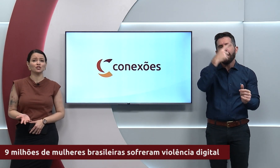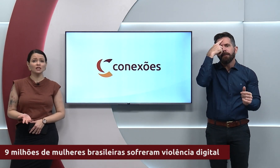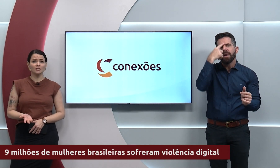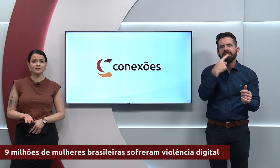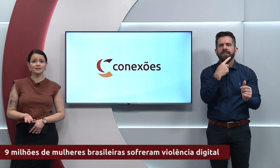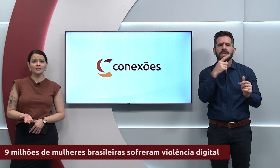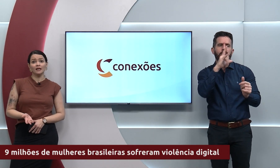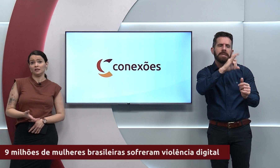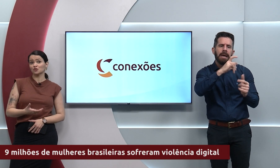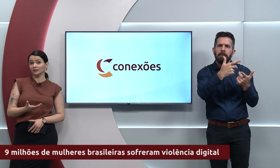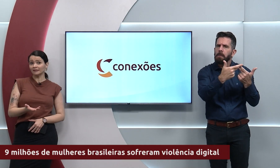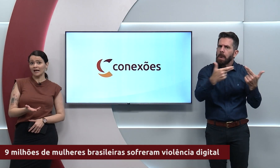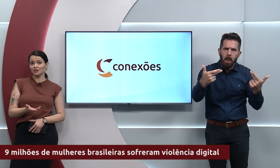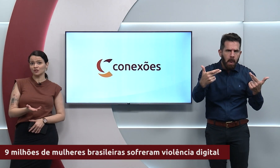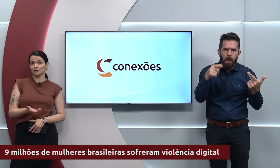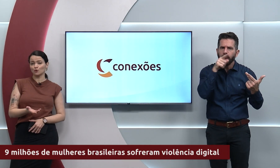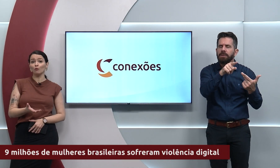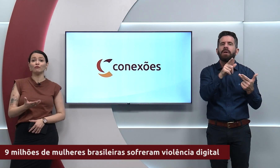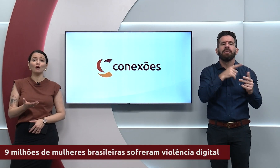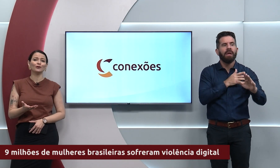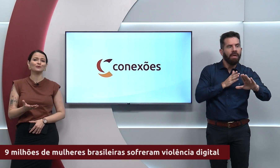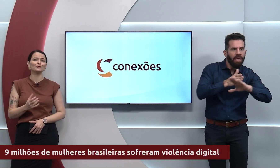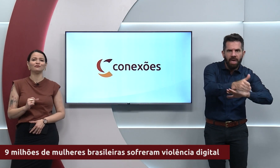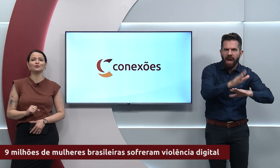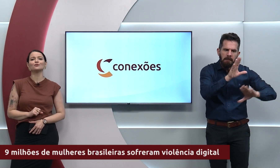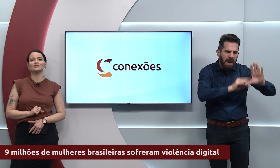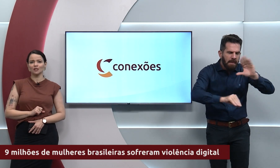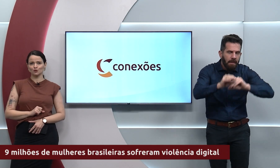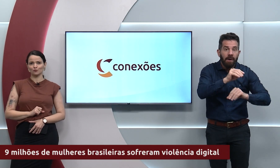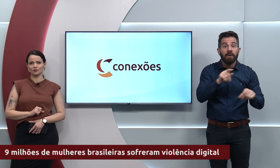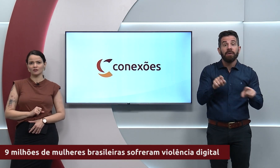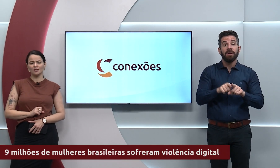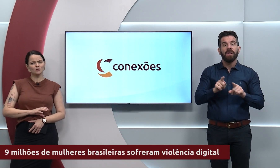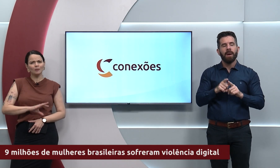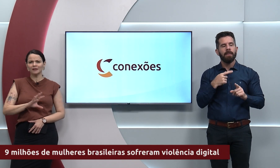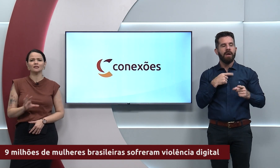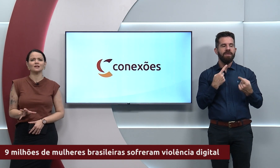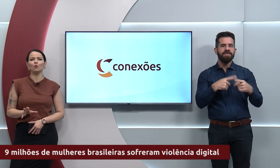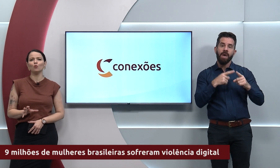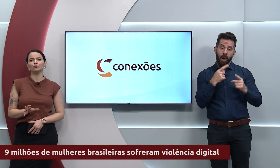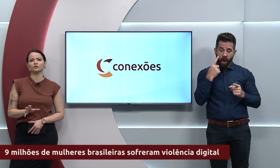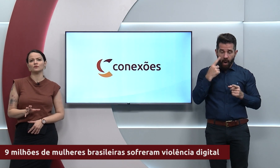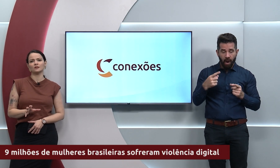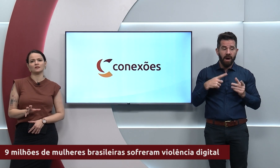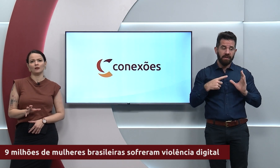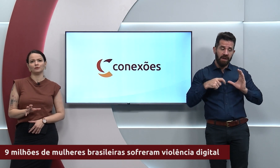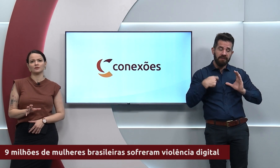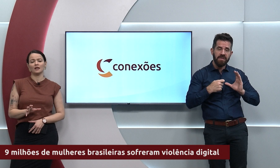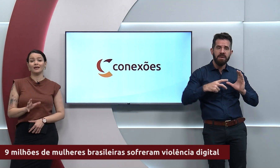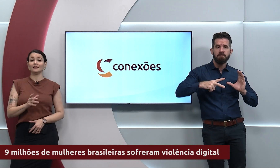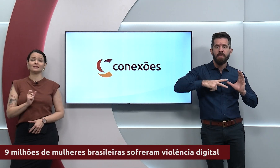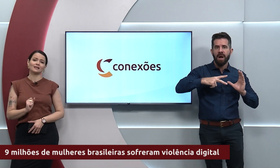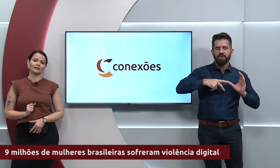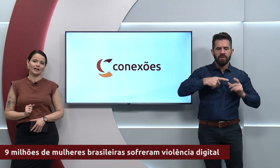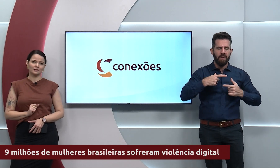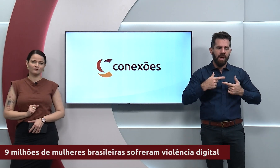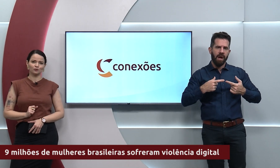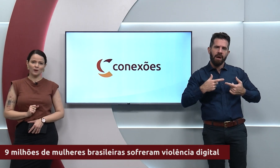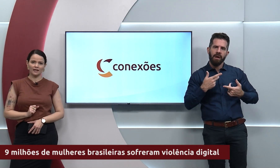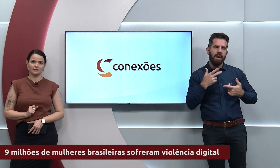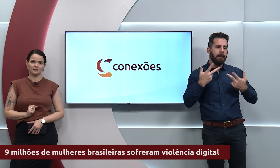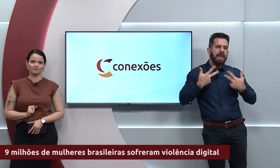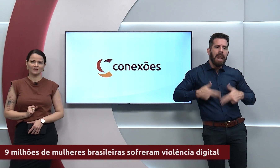de mentiras e chantagens com fotos ou vídeos íntimos são apenas alguns dos exemplos desses